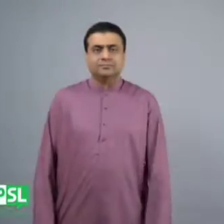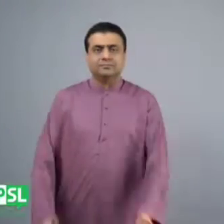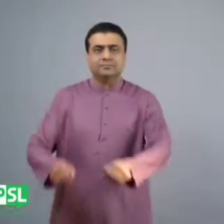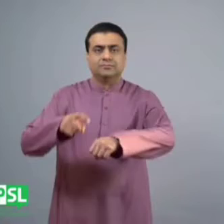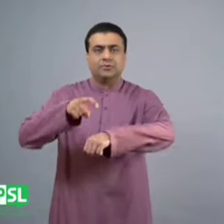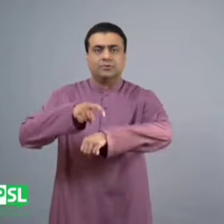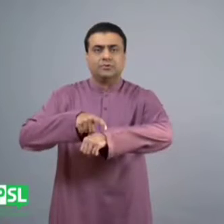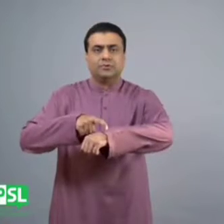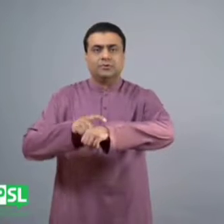Alarm clock.